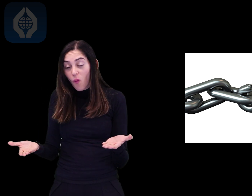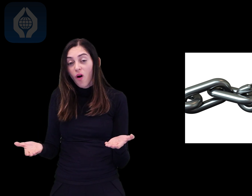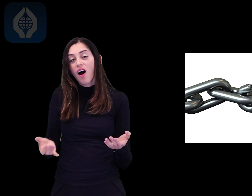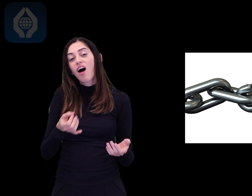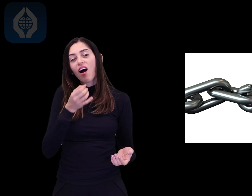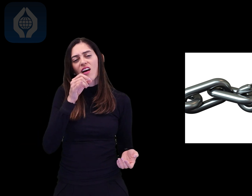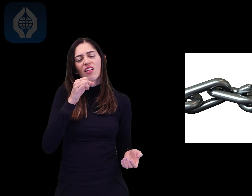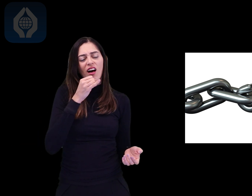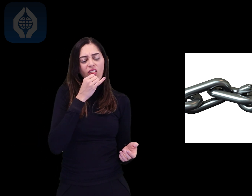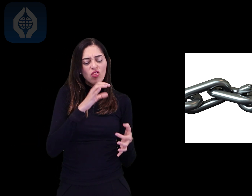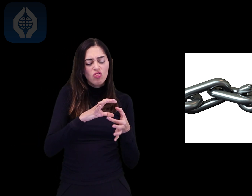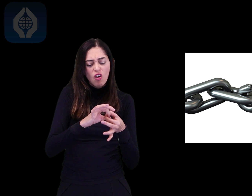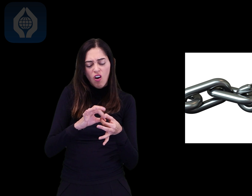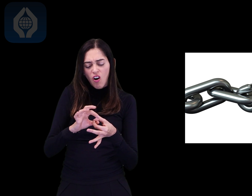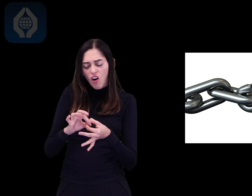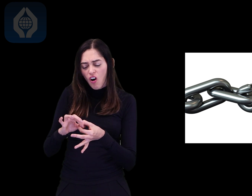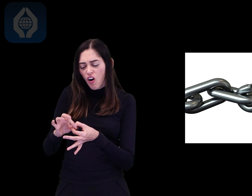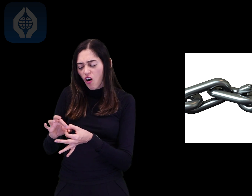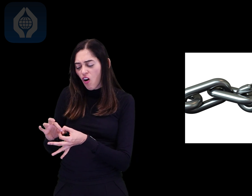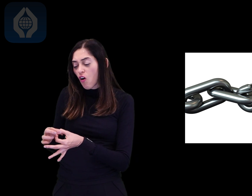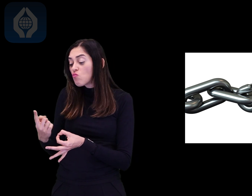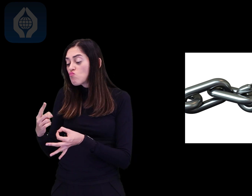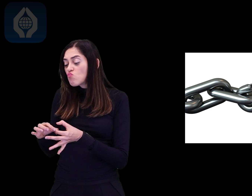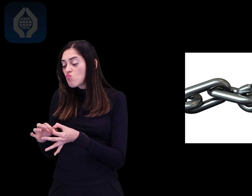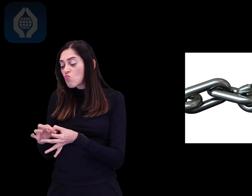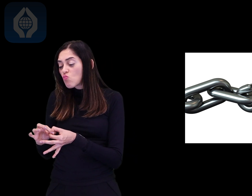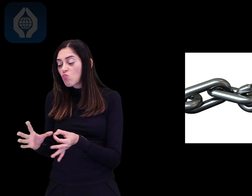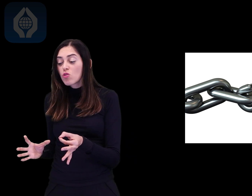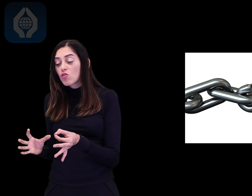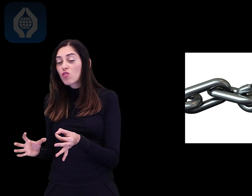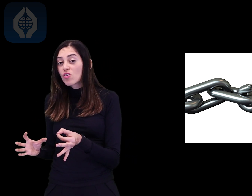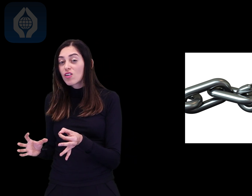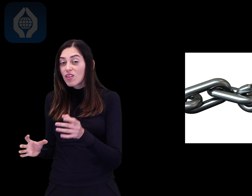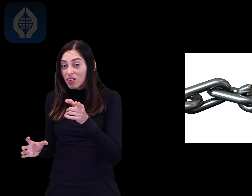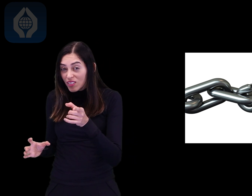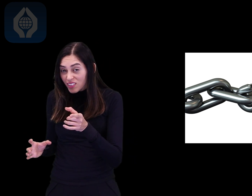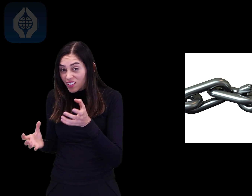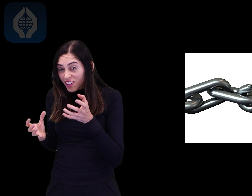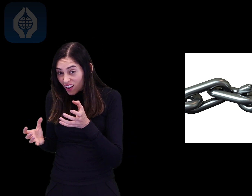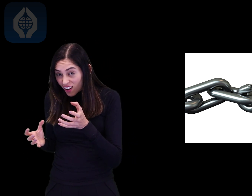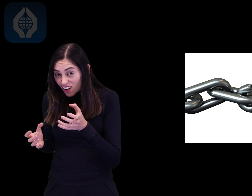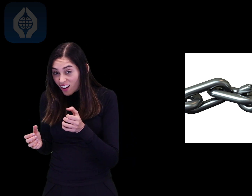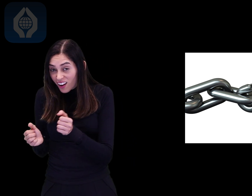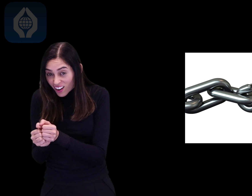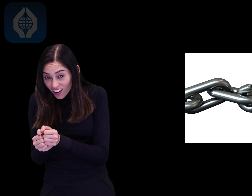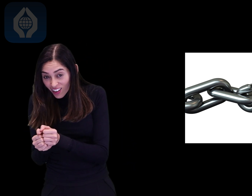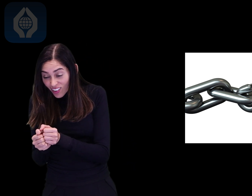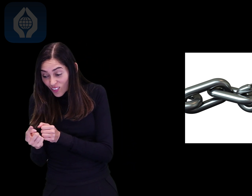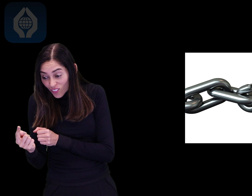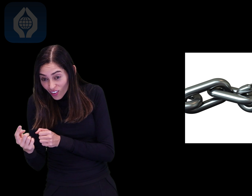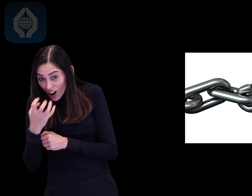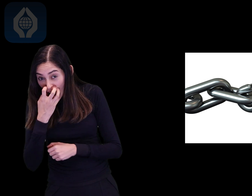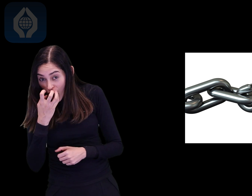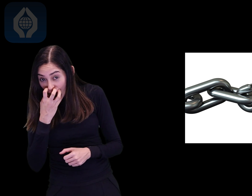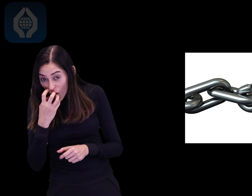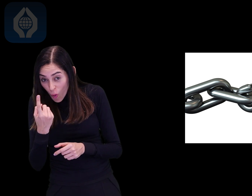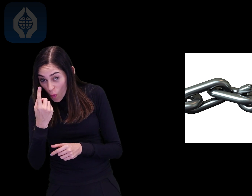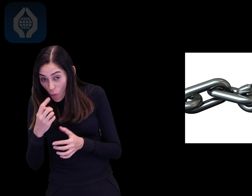medo? A corrente ainda tem 9 elos fortes, apenas um está quebrado. Você ainda iria querer se aproximar do